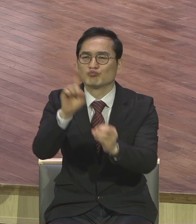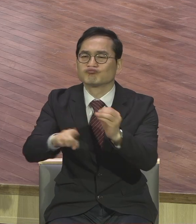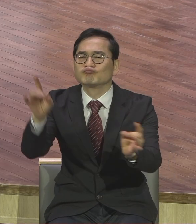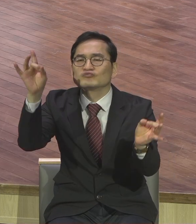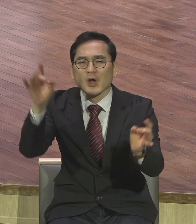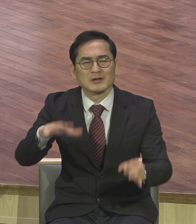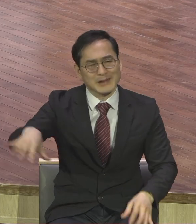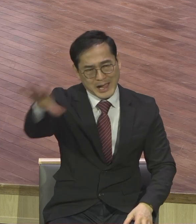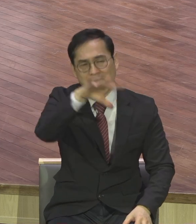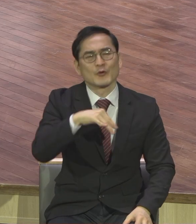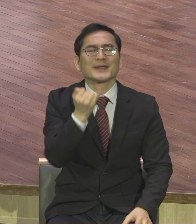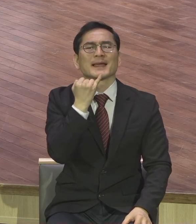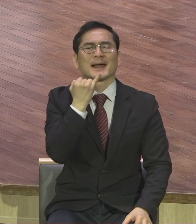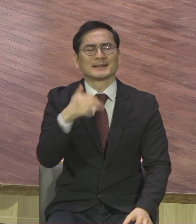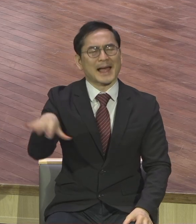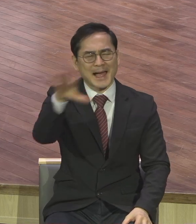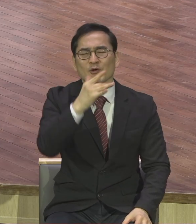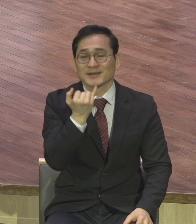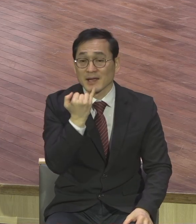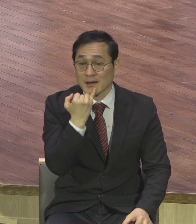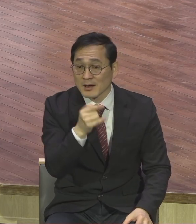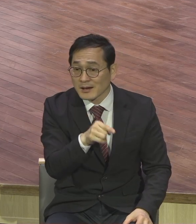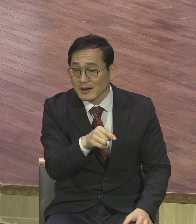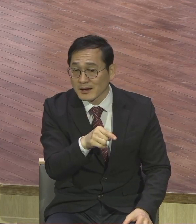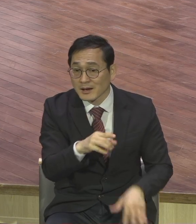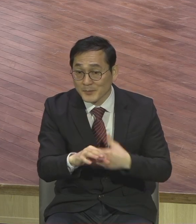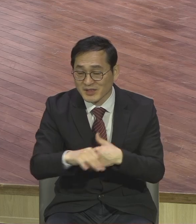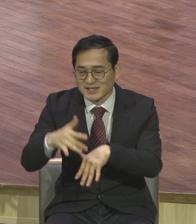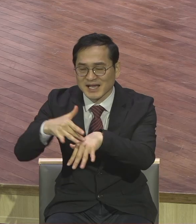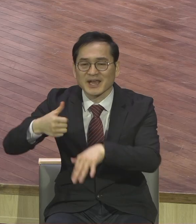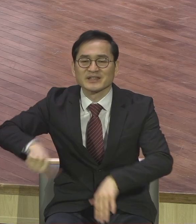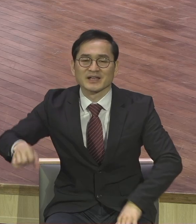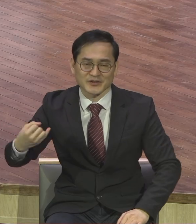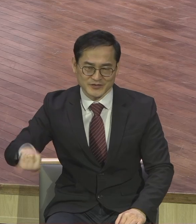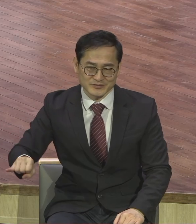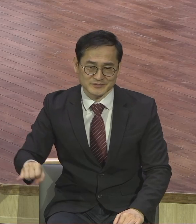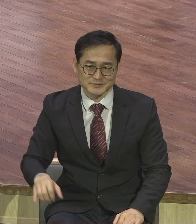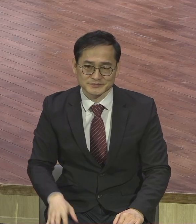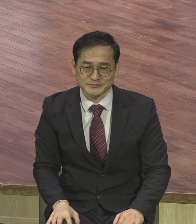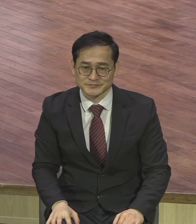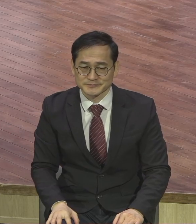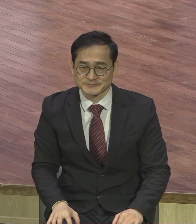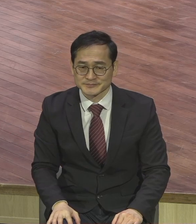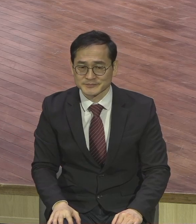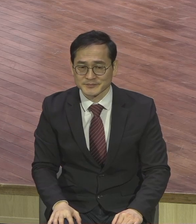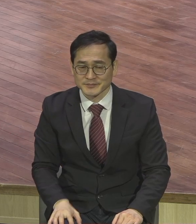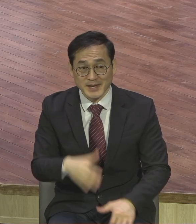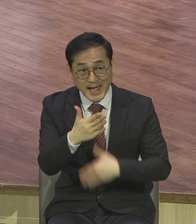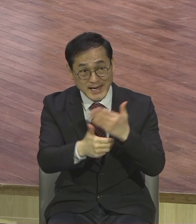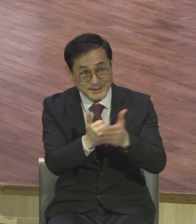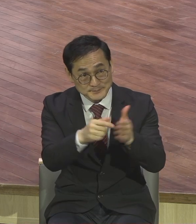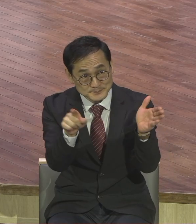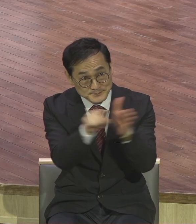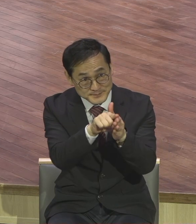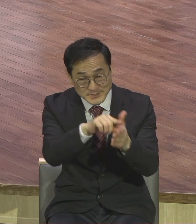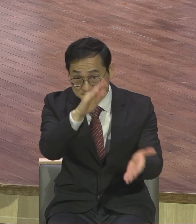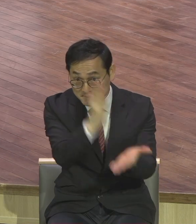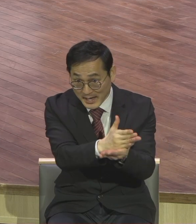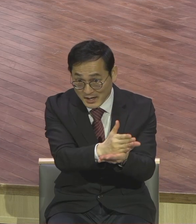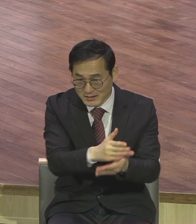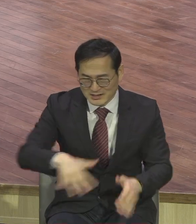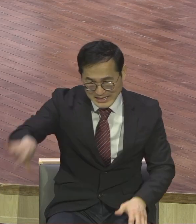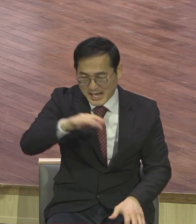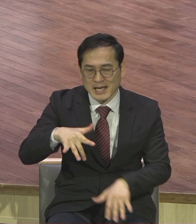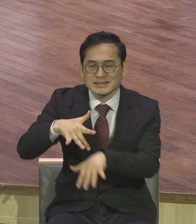나야 마귀 자식입니다. 왜냐 하나님 안 믿으면 무조건 마귀 소속이에요. 고상한 척 하지